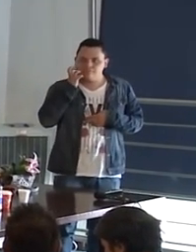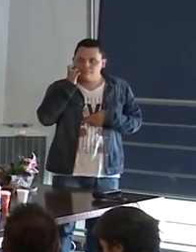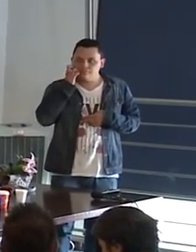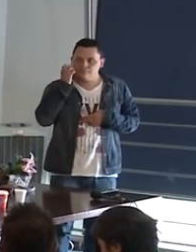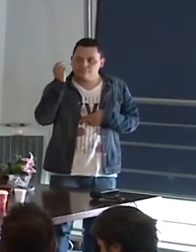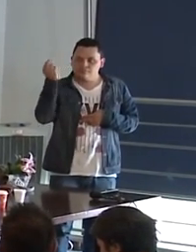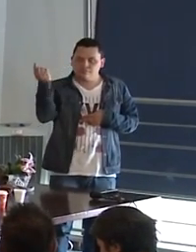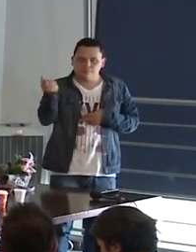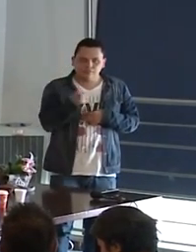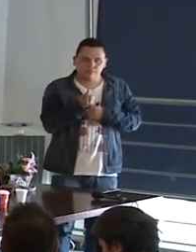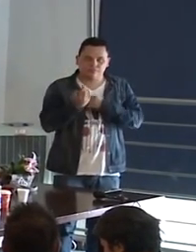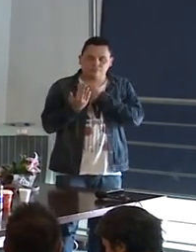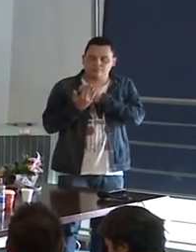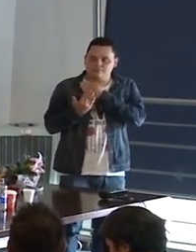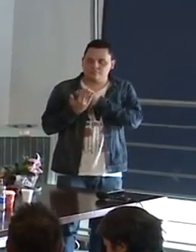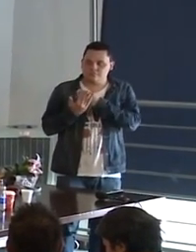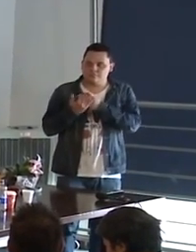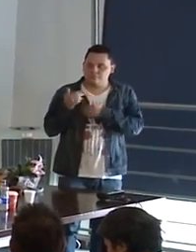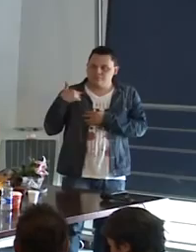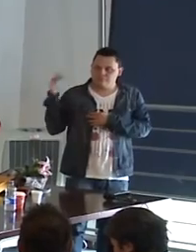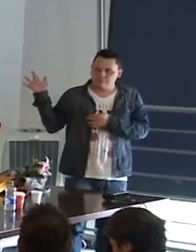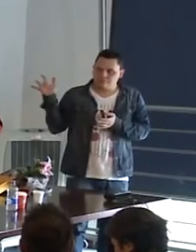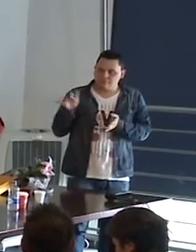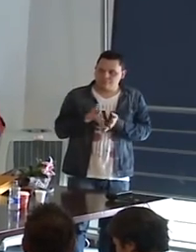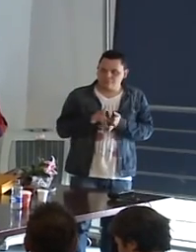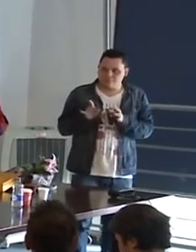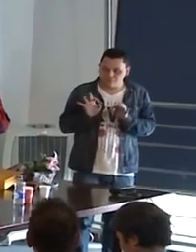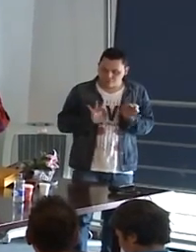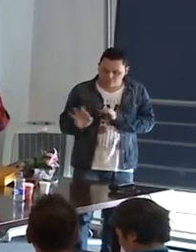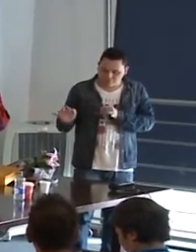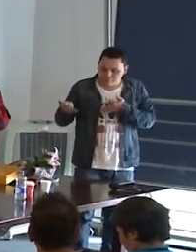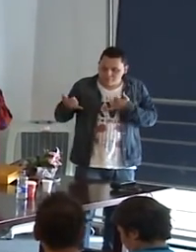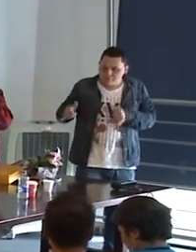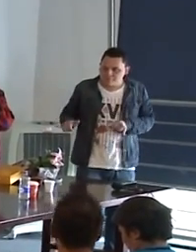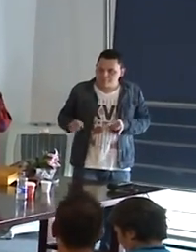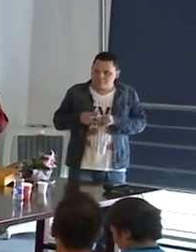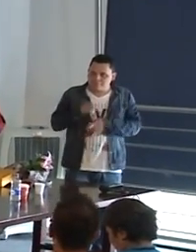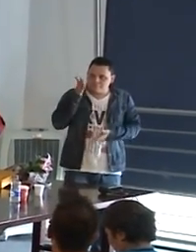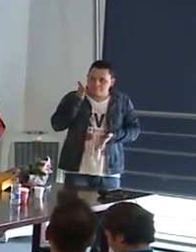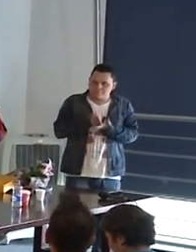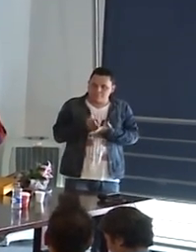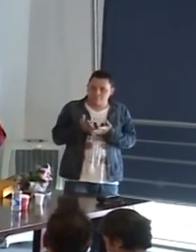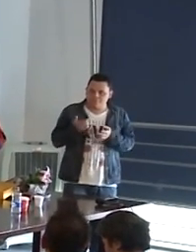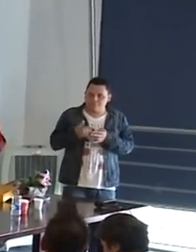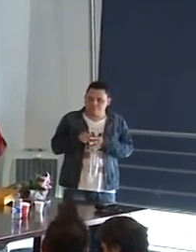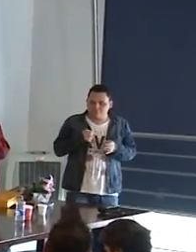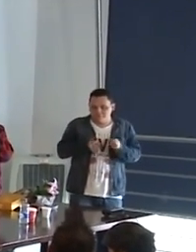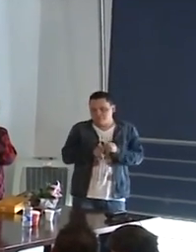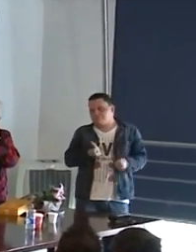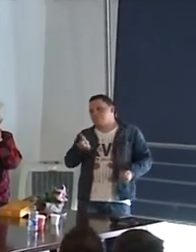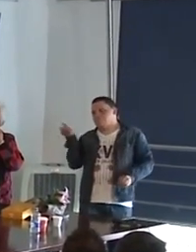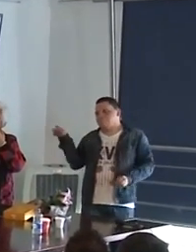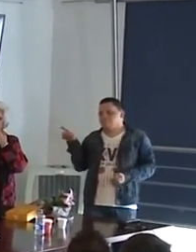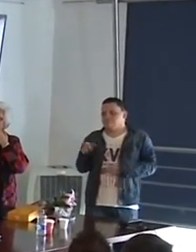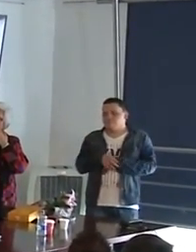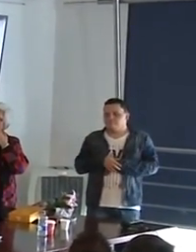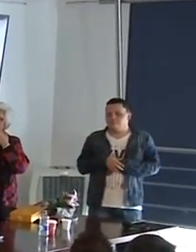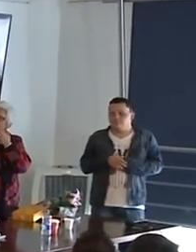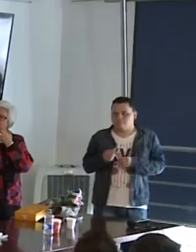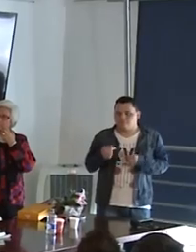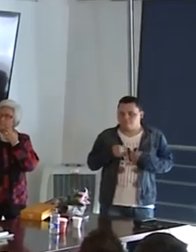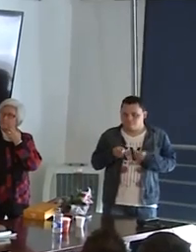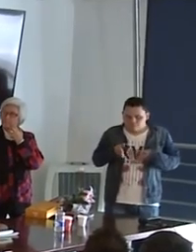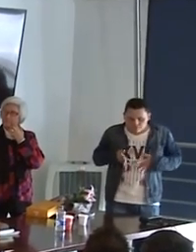Infante acaba de avisarnos que venía para acá, tenía todo cuadrado, pero tuvo que devolverse porque está